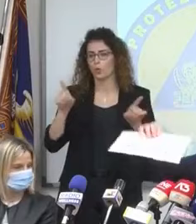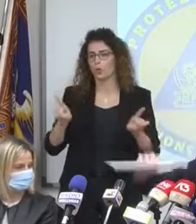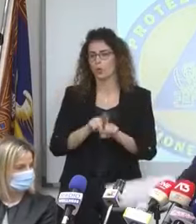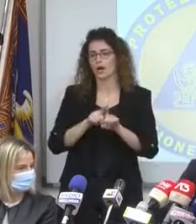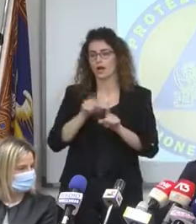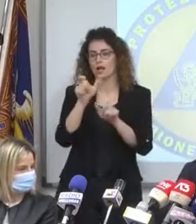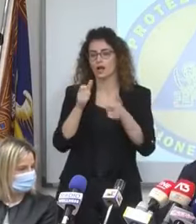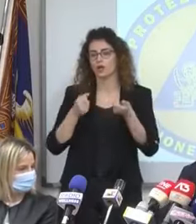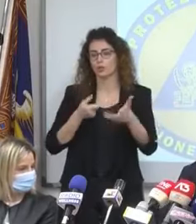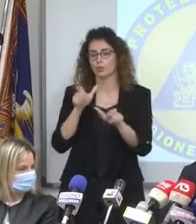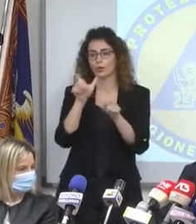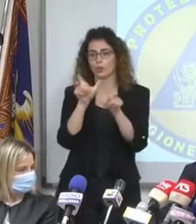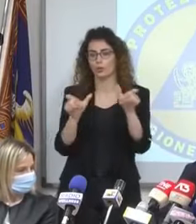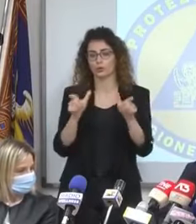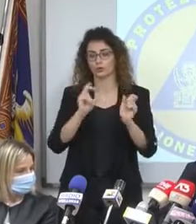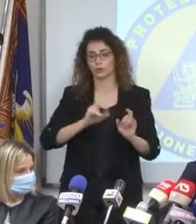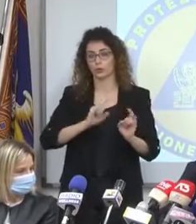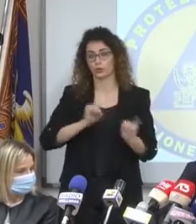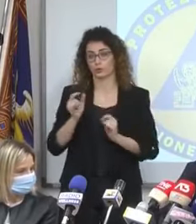se voi guardate i dimessi,